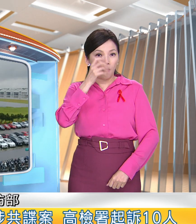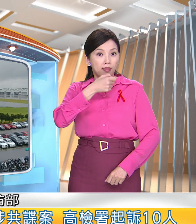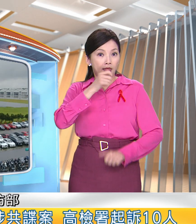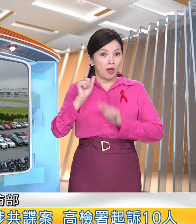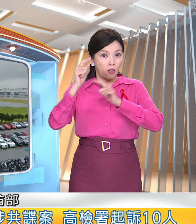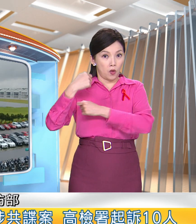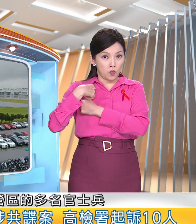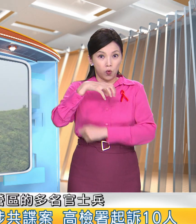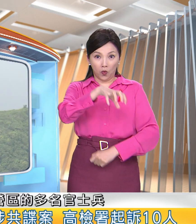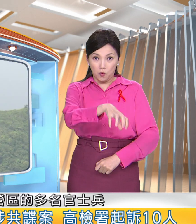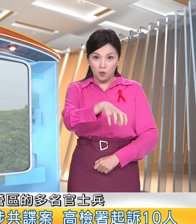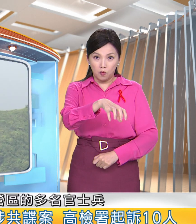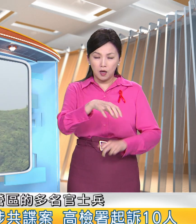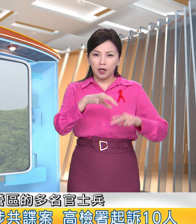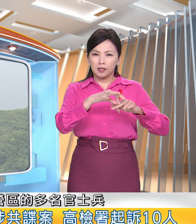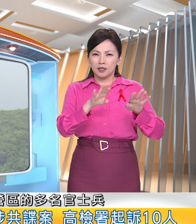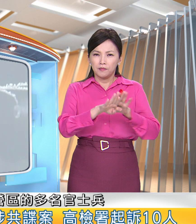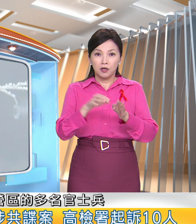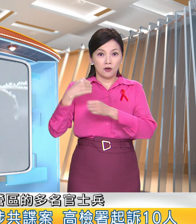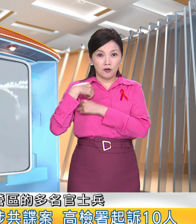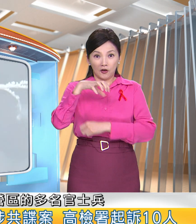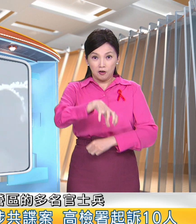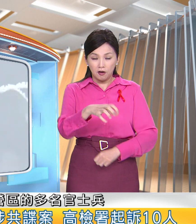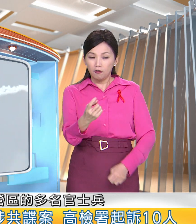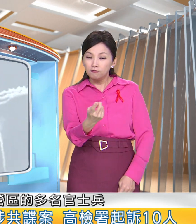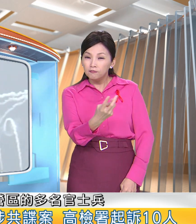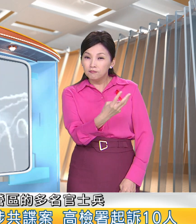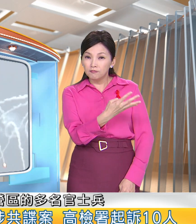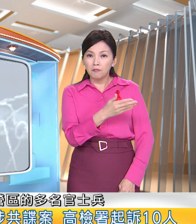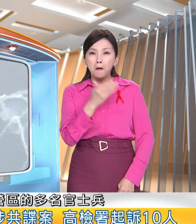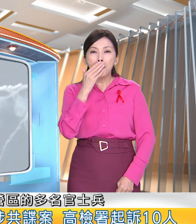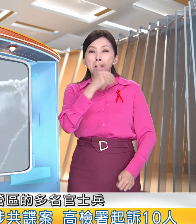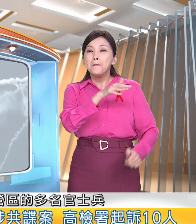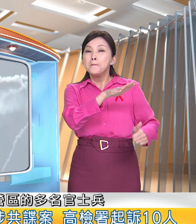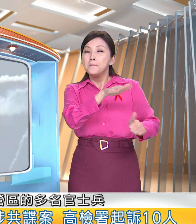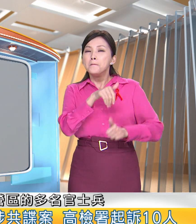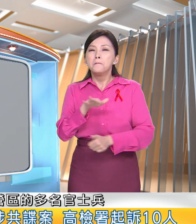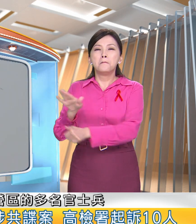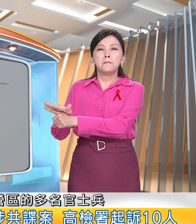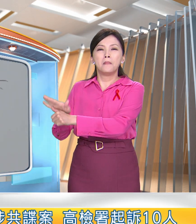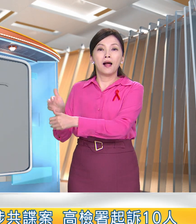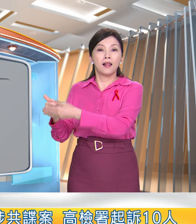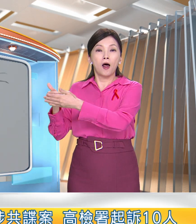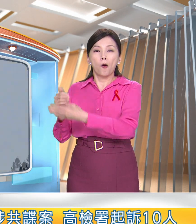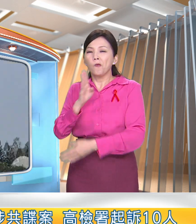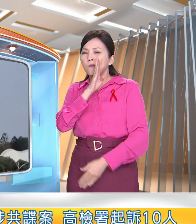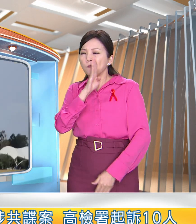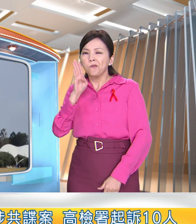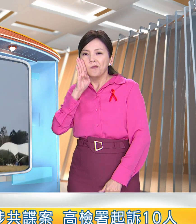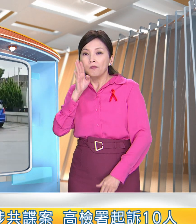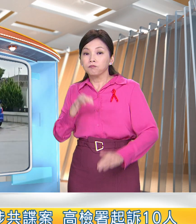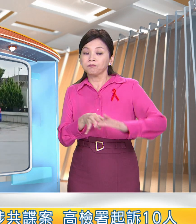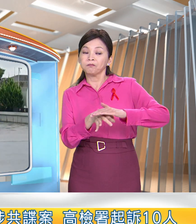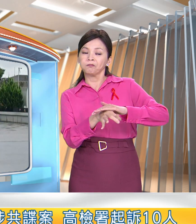部以及金防部等营区的多名士兵官，发展共谍组织，收受贿